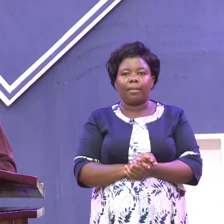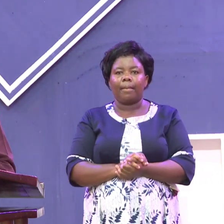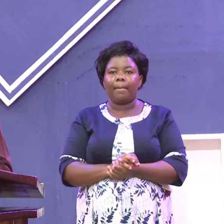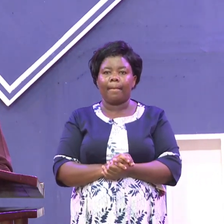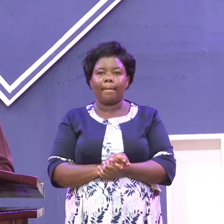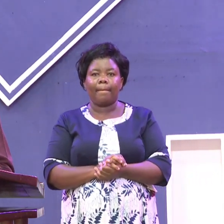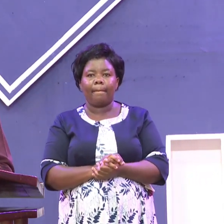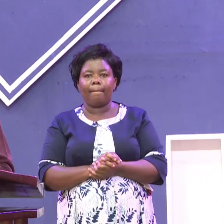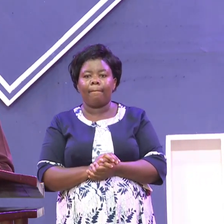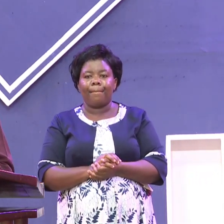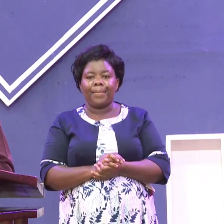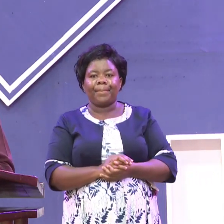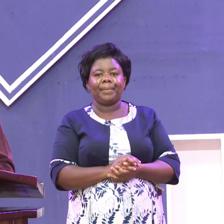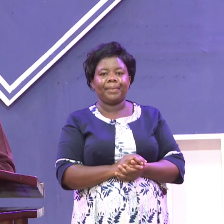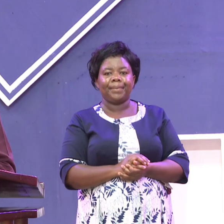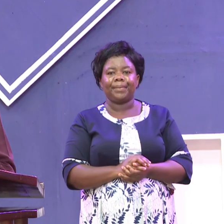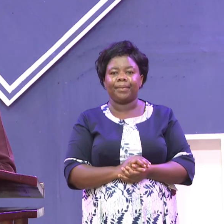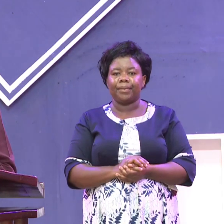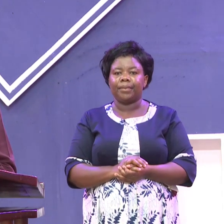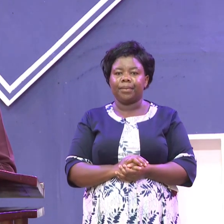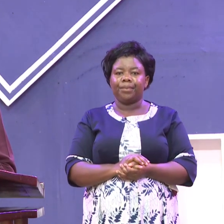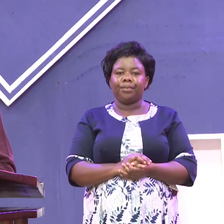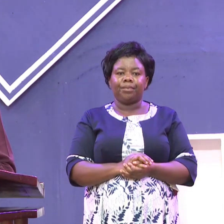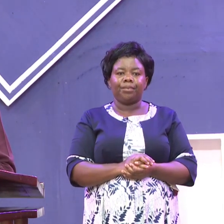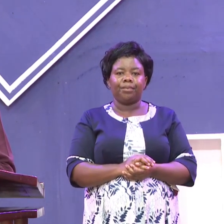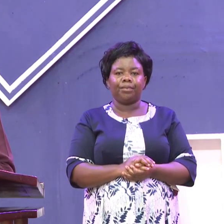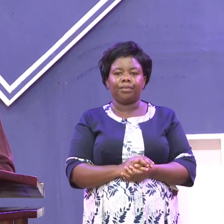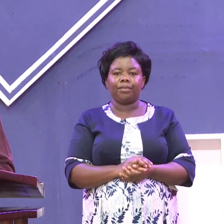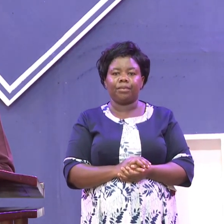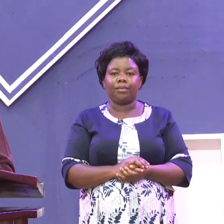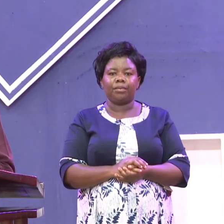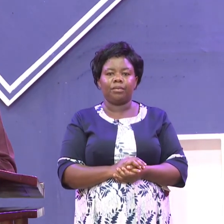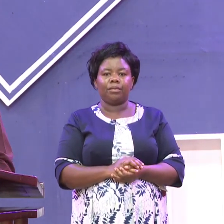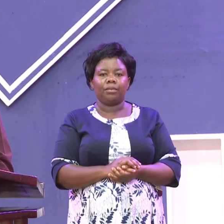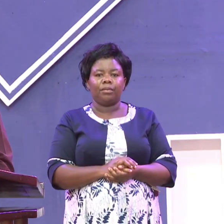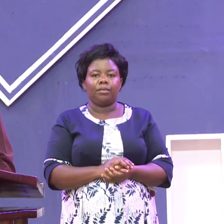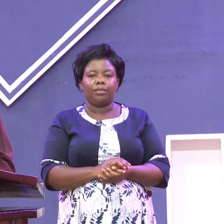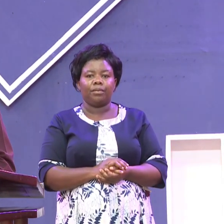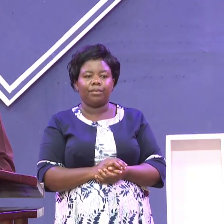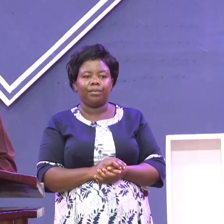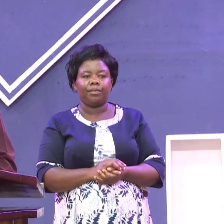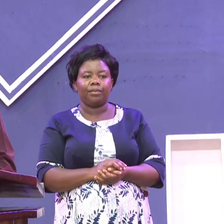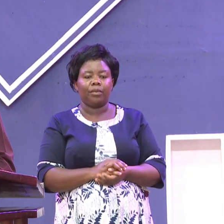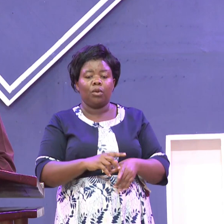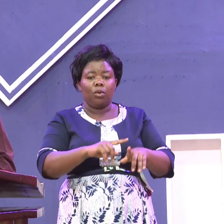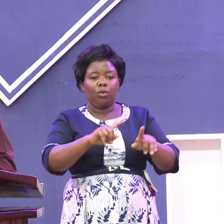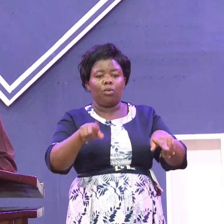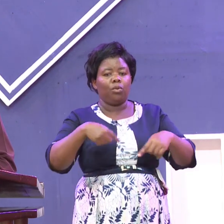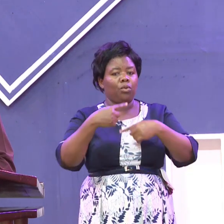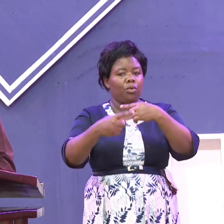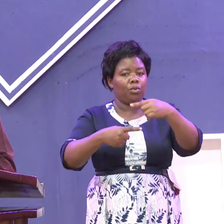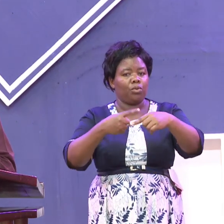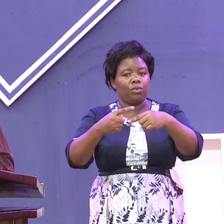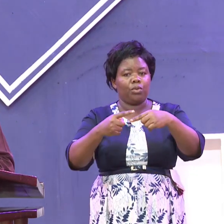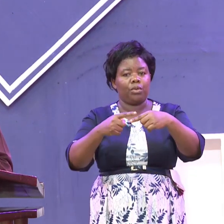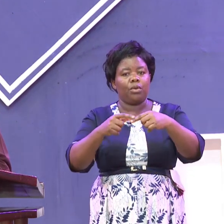here to listen to the word plus those of you who are far, thank you so much for tuning in. Tukyagenda mu maaso